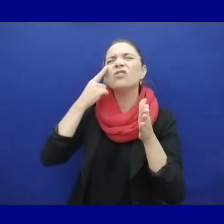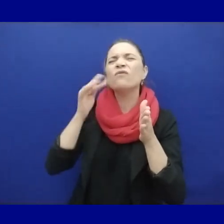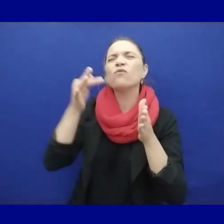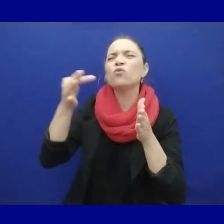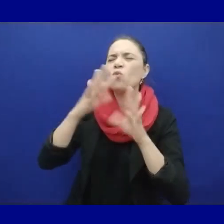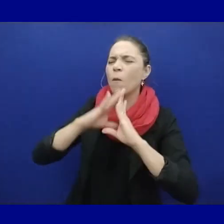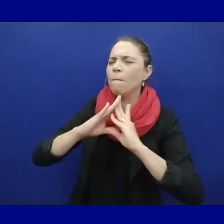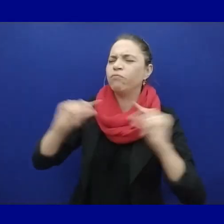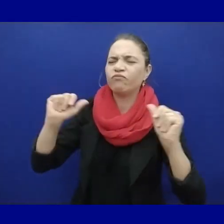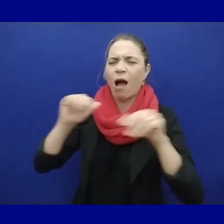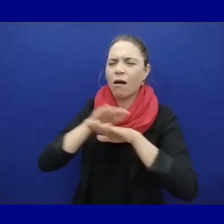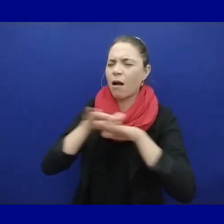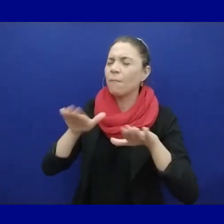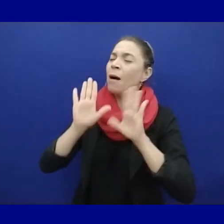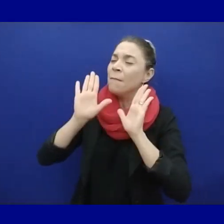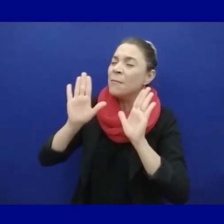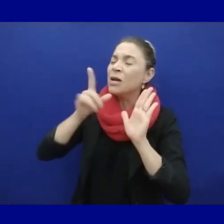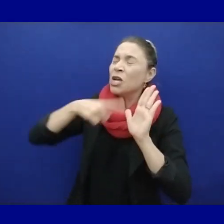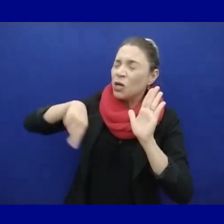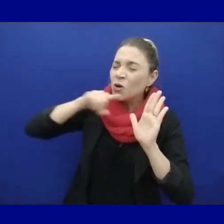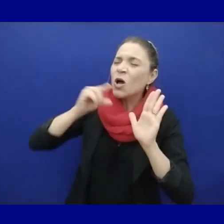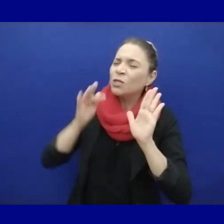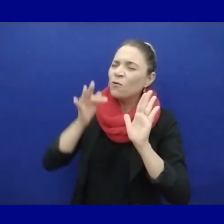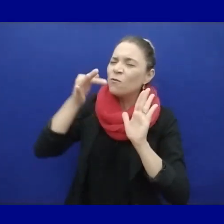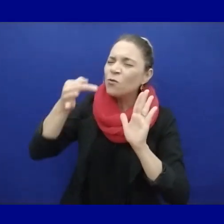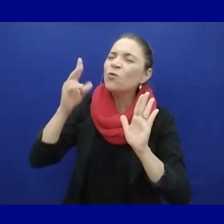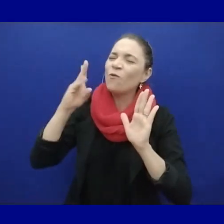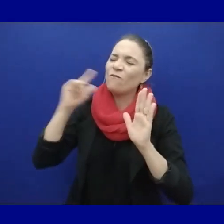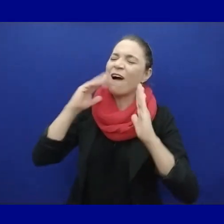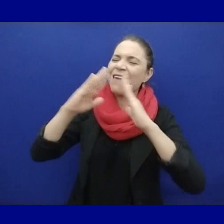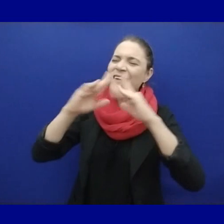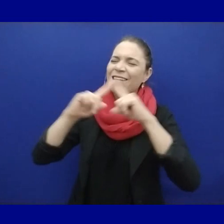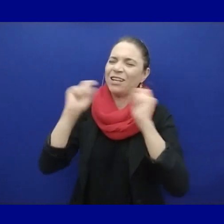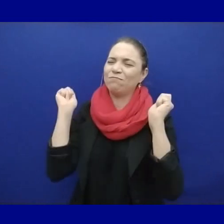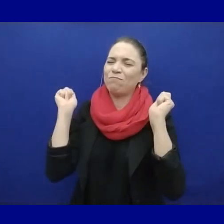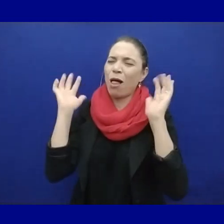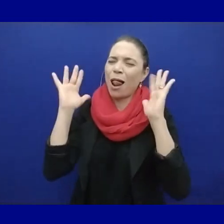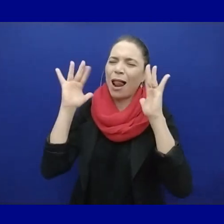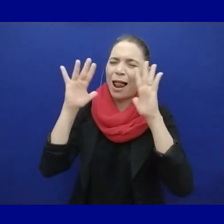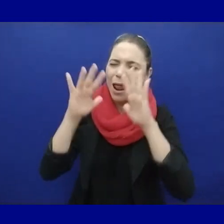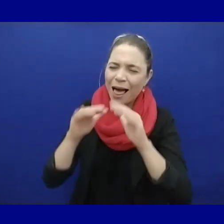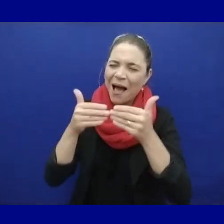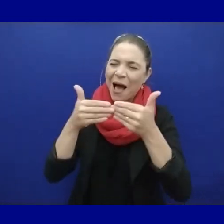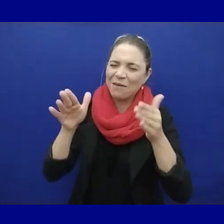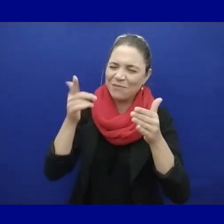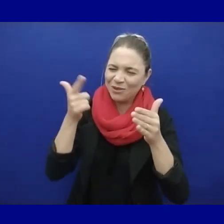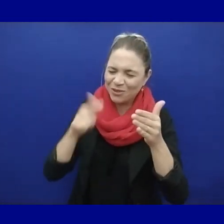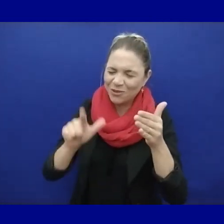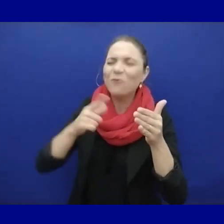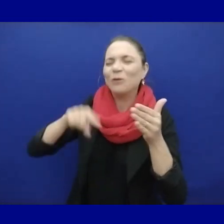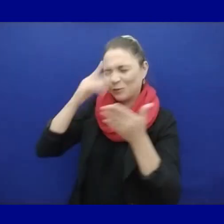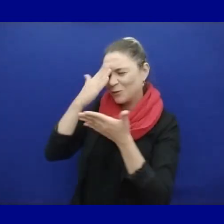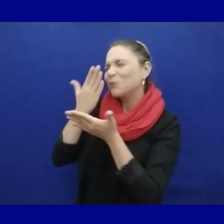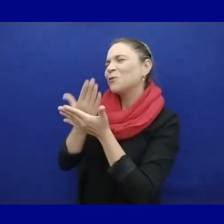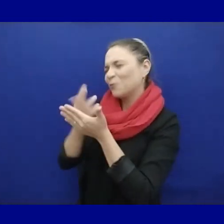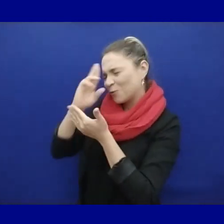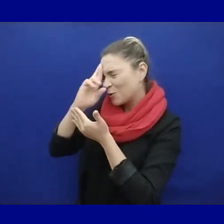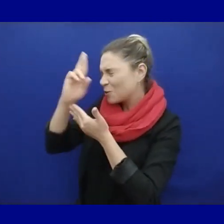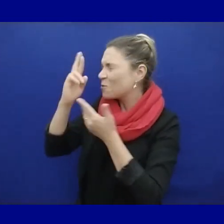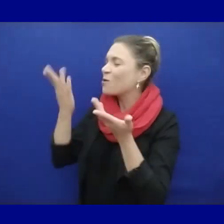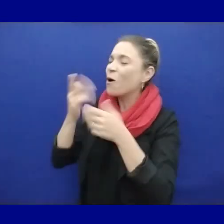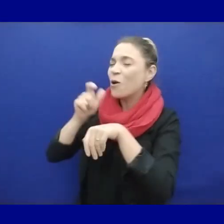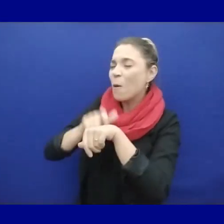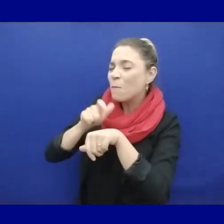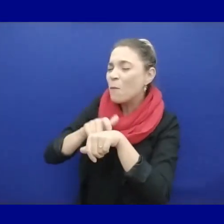nós estaremos, ó Pai, nos reunindo, Pai, naquele lugar que é costumeiro, Pai. Em nome de Jesus, nós confiamos no Senhor